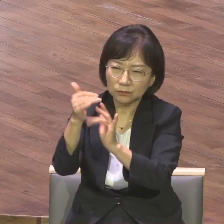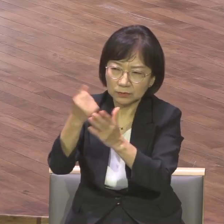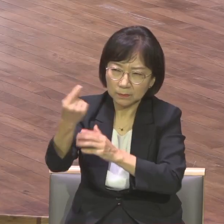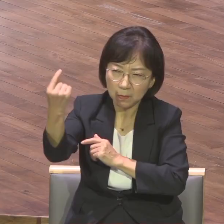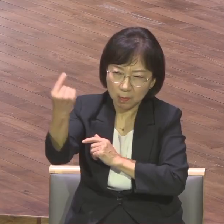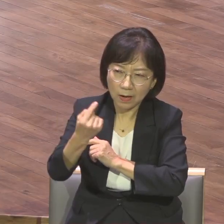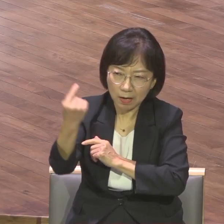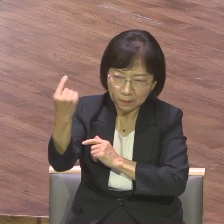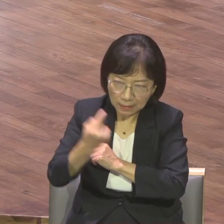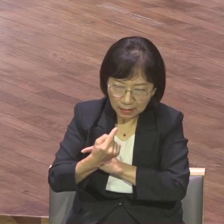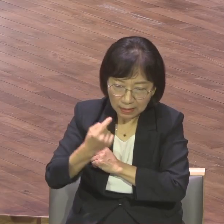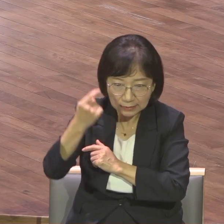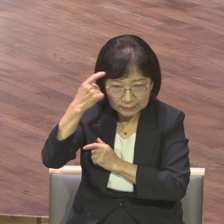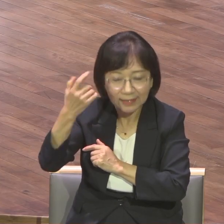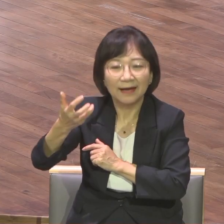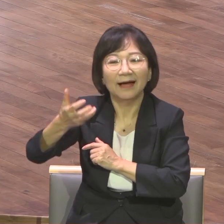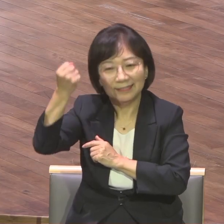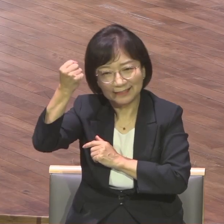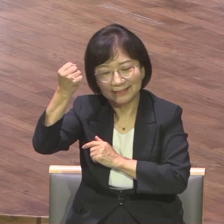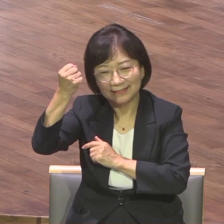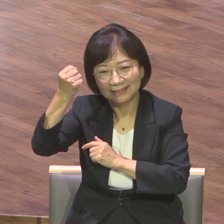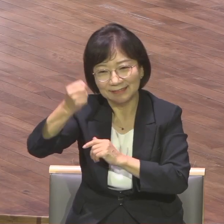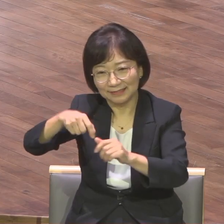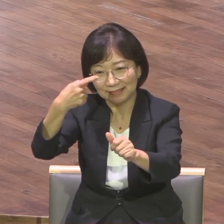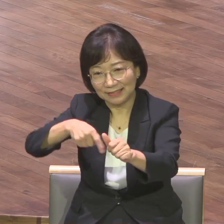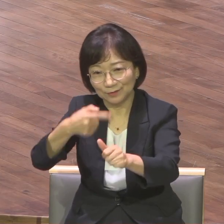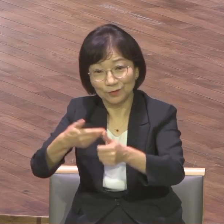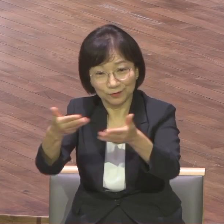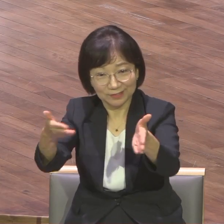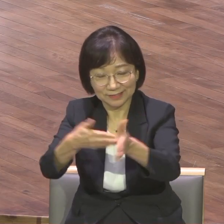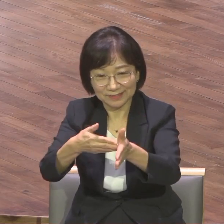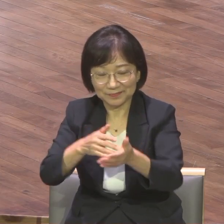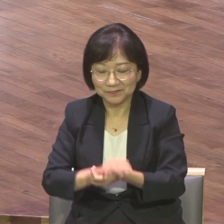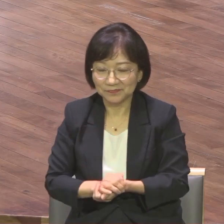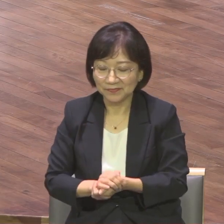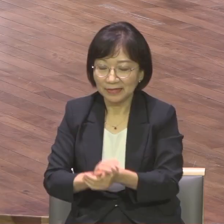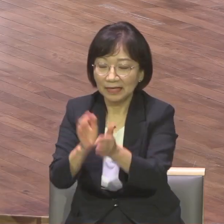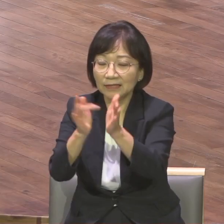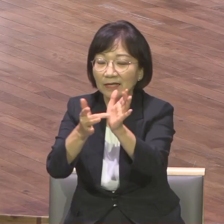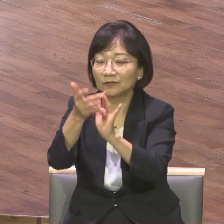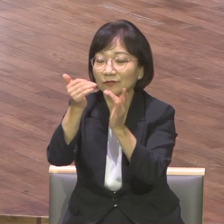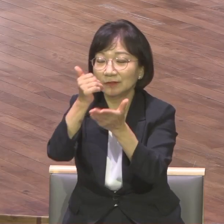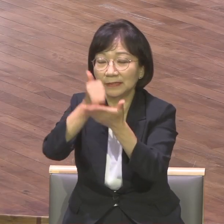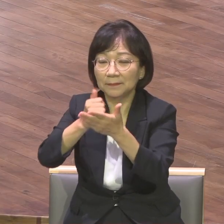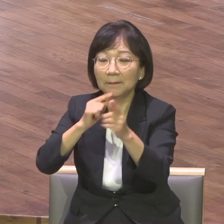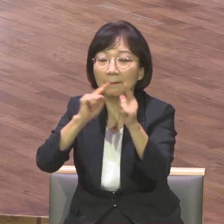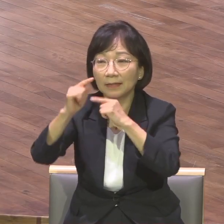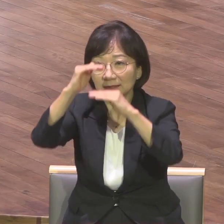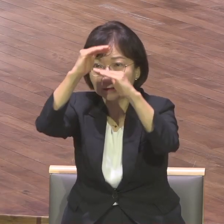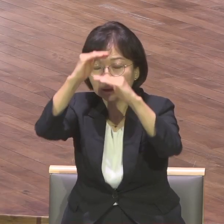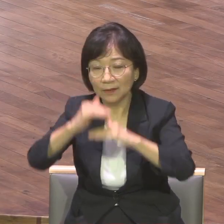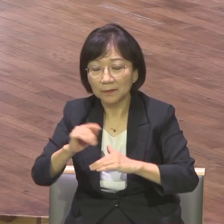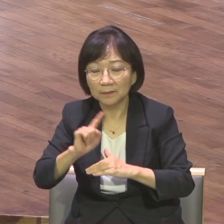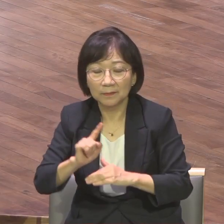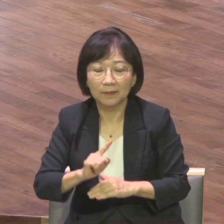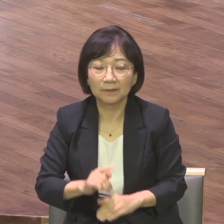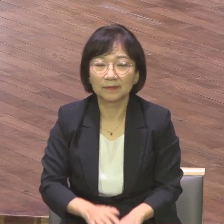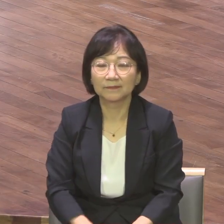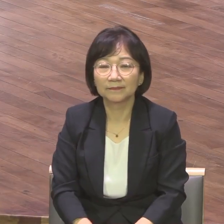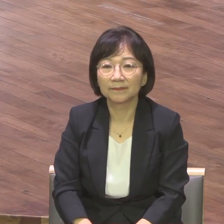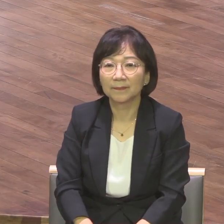알아라 라는 그런 말씀이에요. 예수님께서 말씀하신 내용을 보면요, 우리가 우선적으로 눈여겨봐야 될